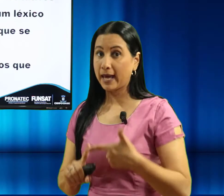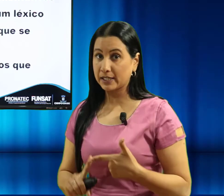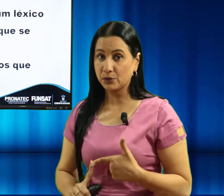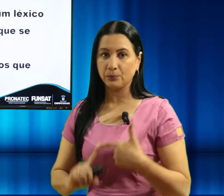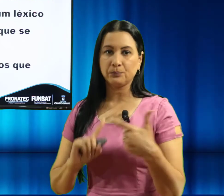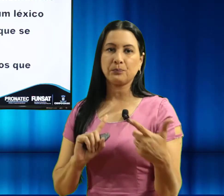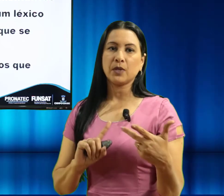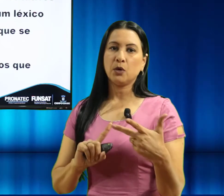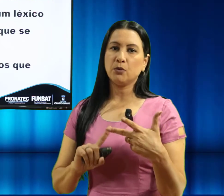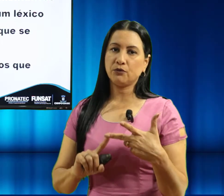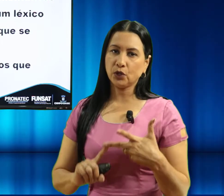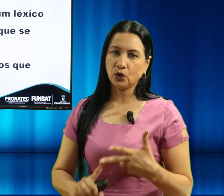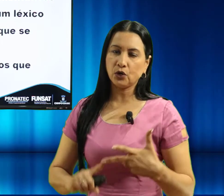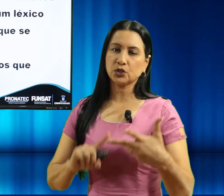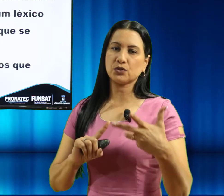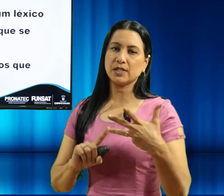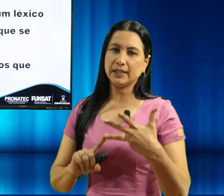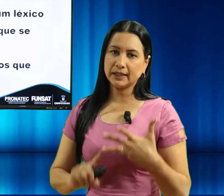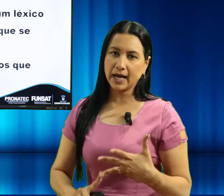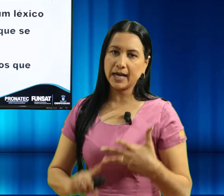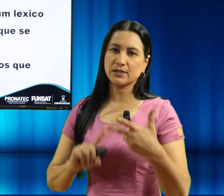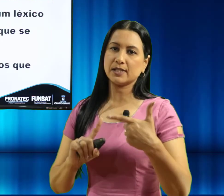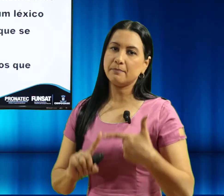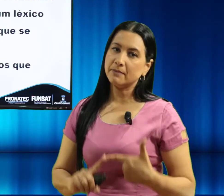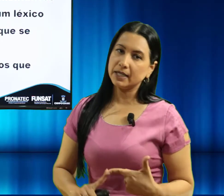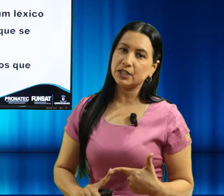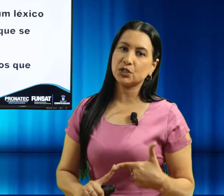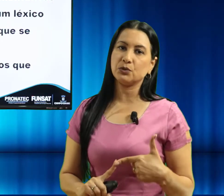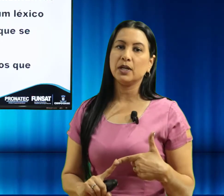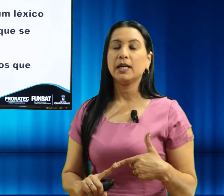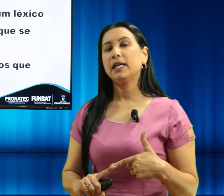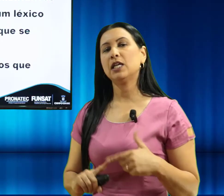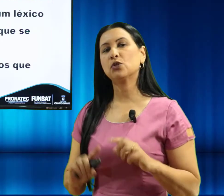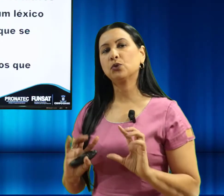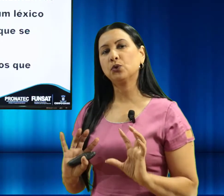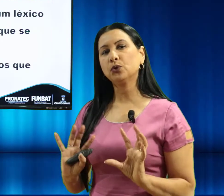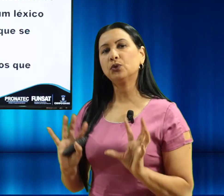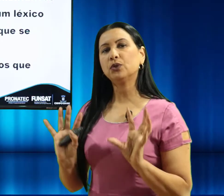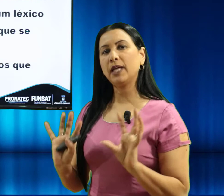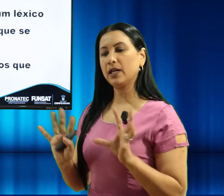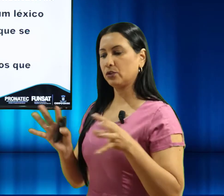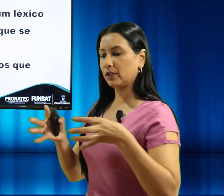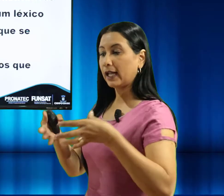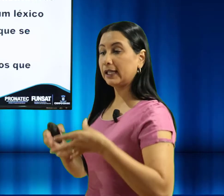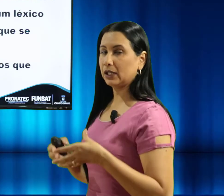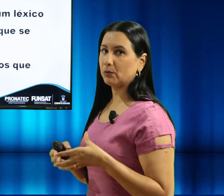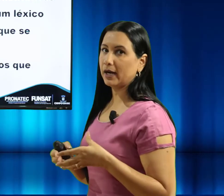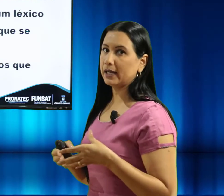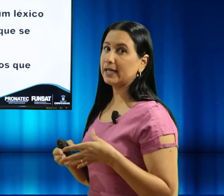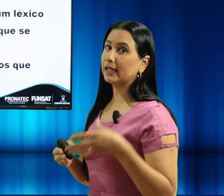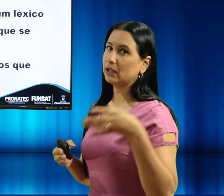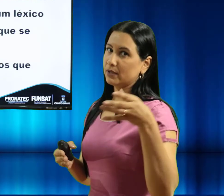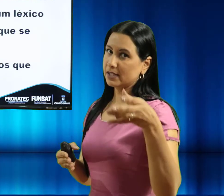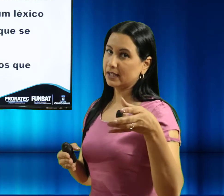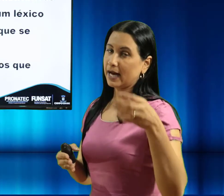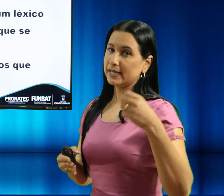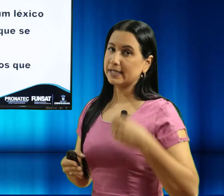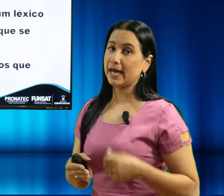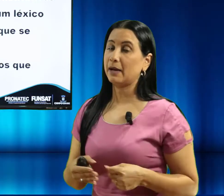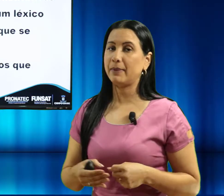léxico, morfológico, sintático, semântico, isso tudo dentro da língua. E a língua de sinais, ela